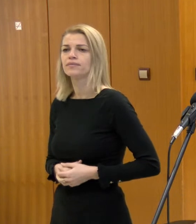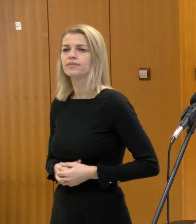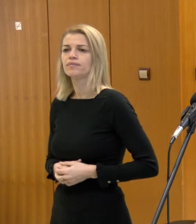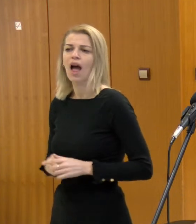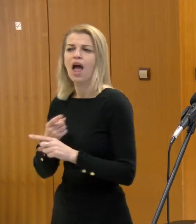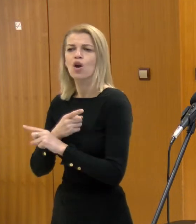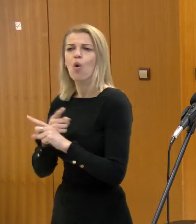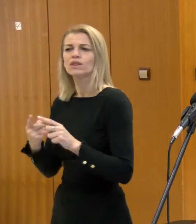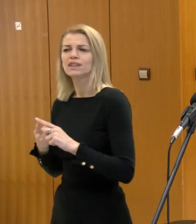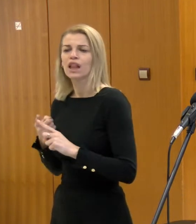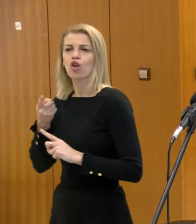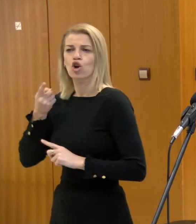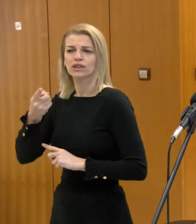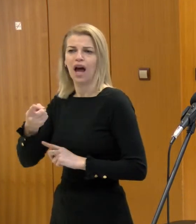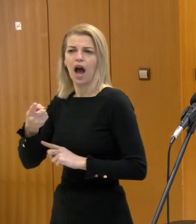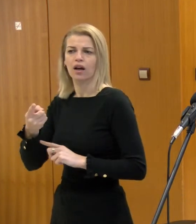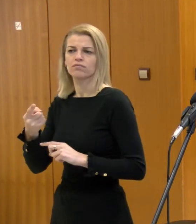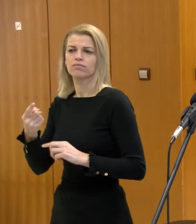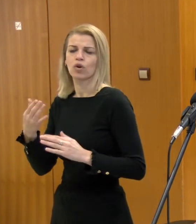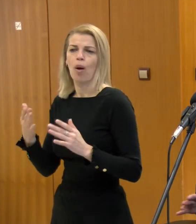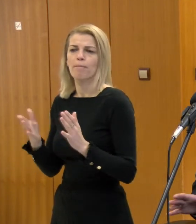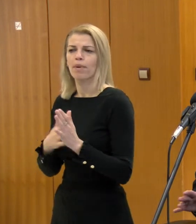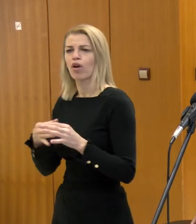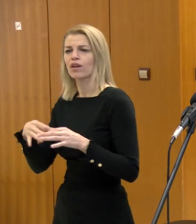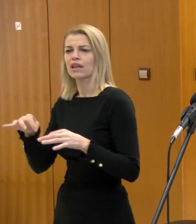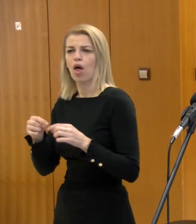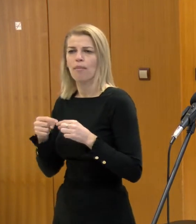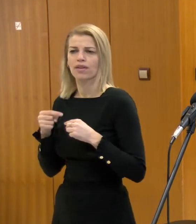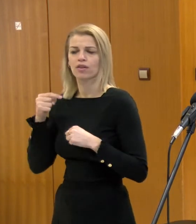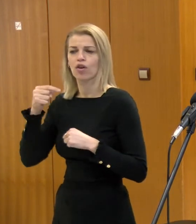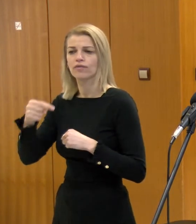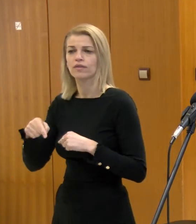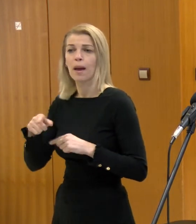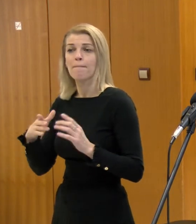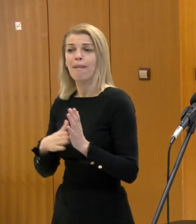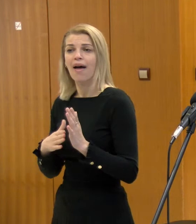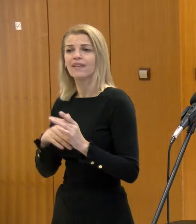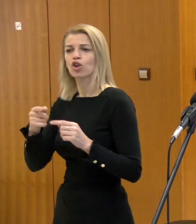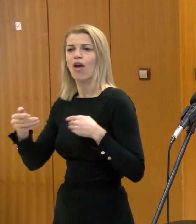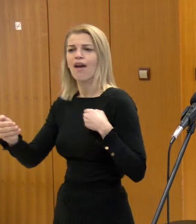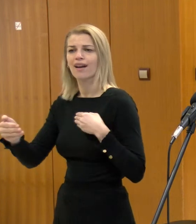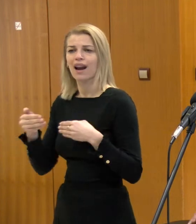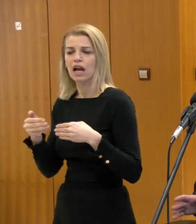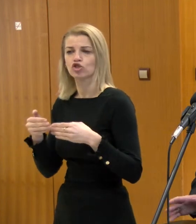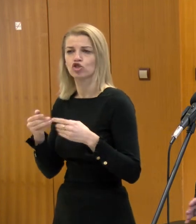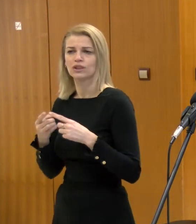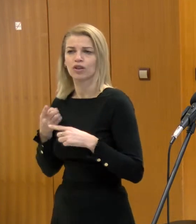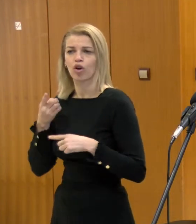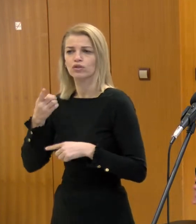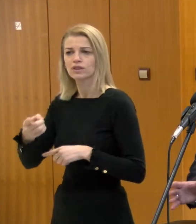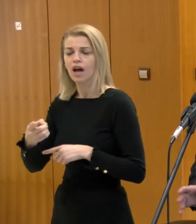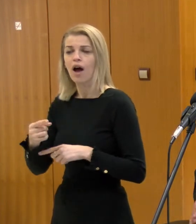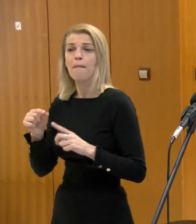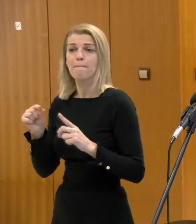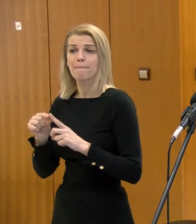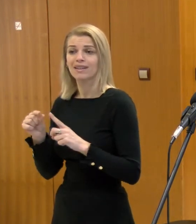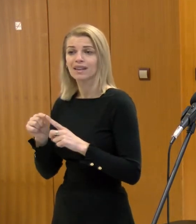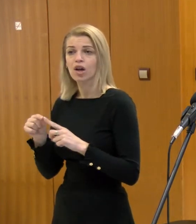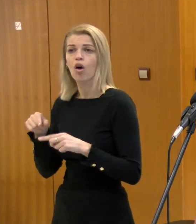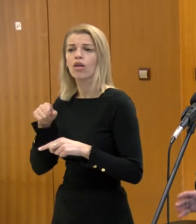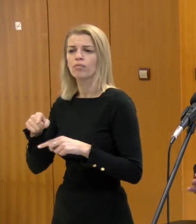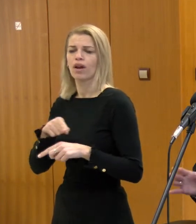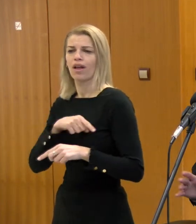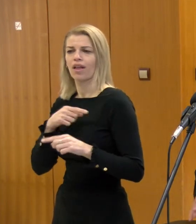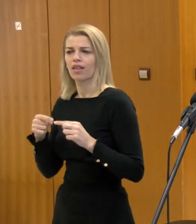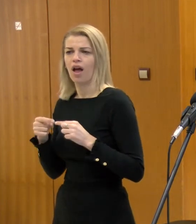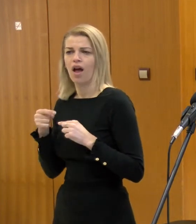dosahom, raket s rôznym dosahom, takže Mantis je systém kratšieho dosahu, Patriot je systém zase